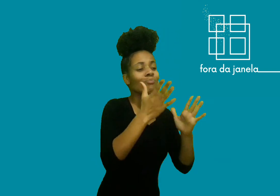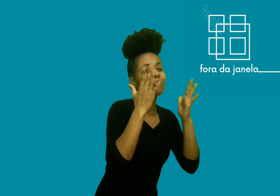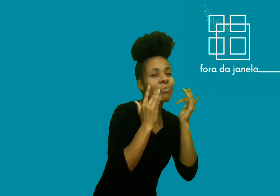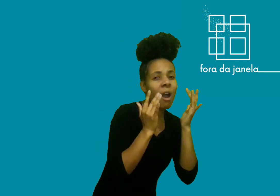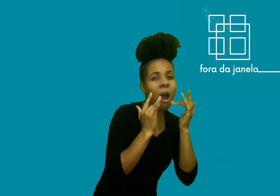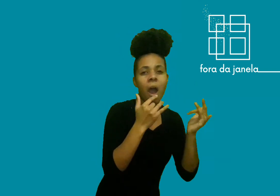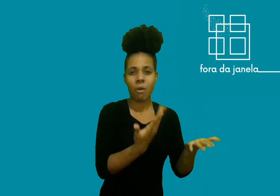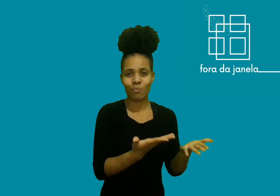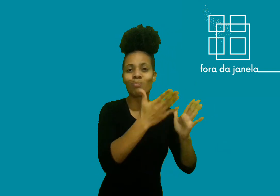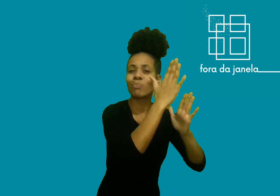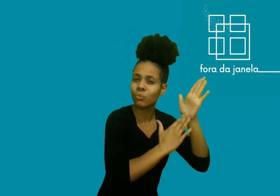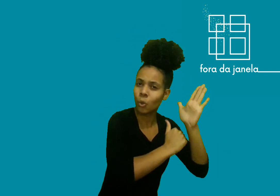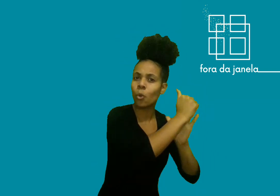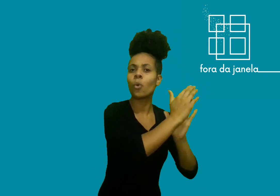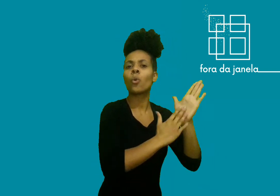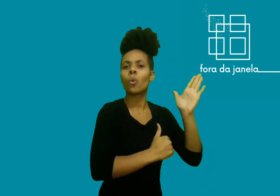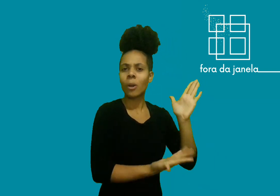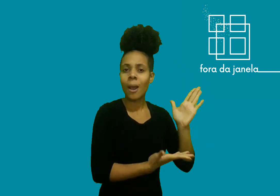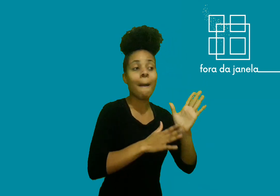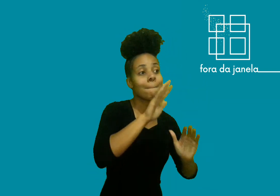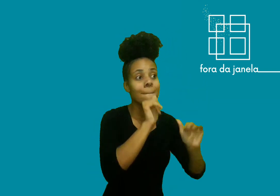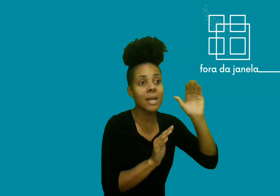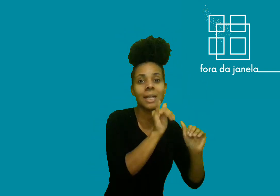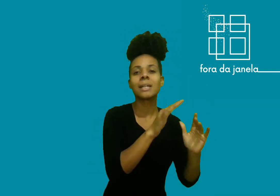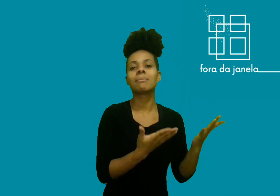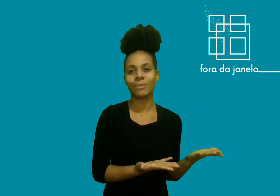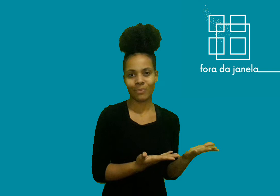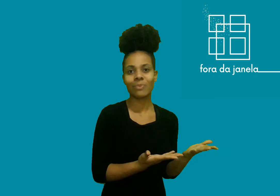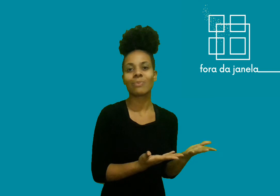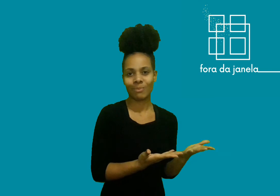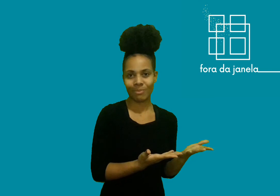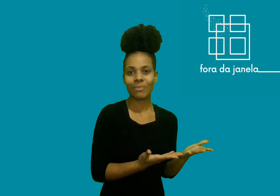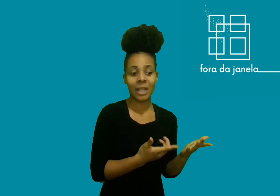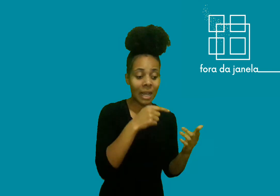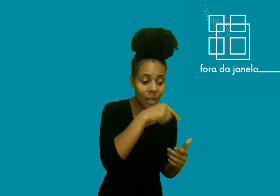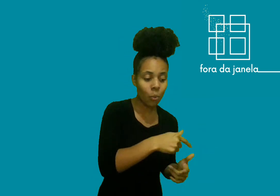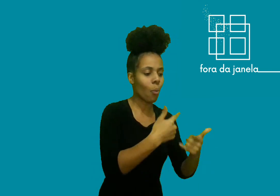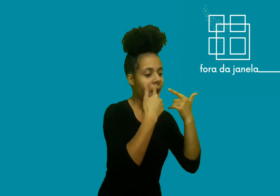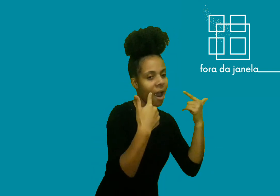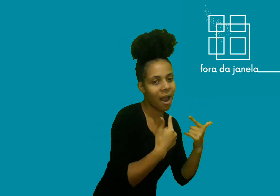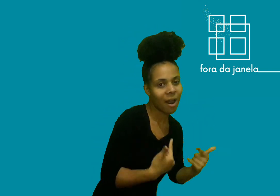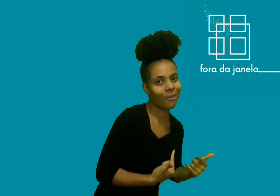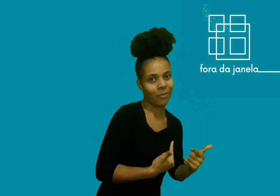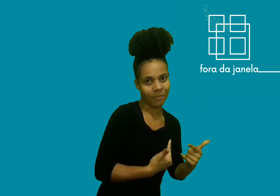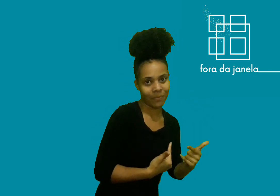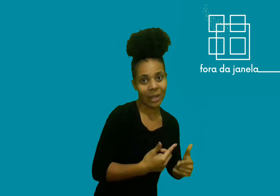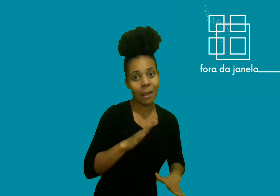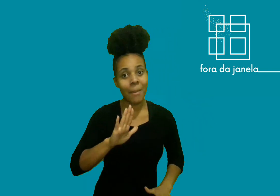pode ser uma expressão artística, alguma expressão cultural, teatral, uma pintura, pode ser